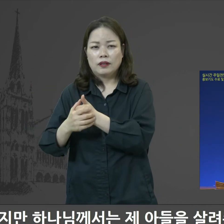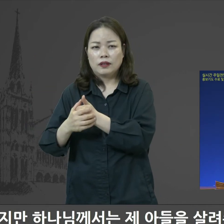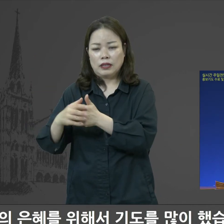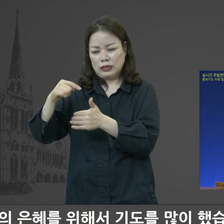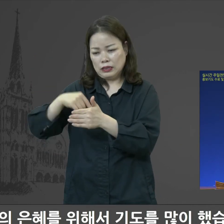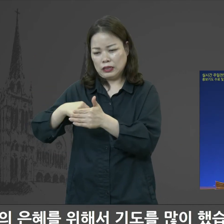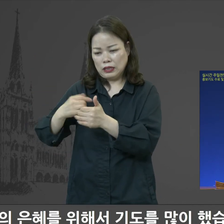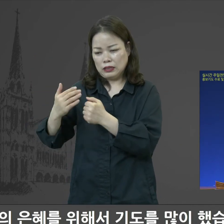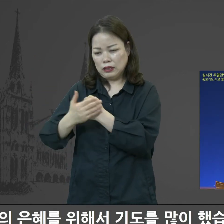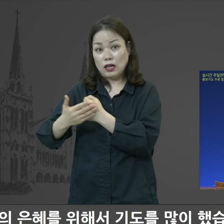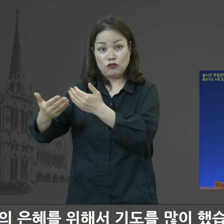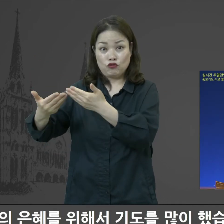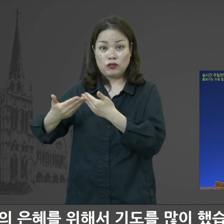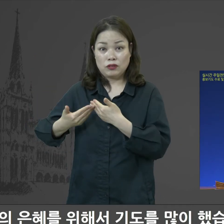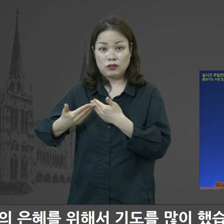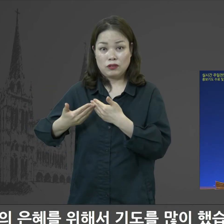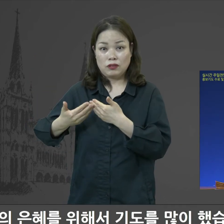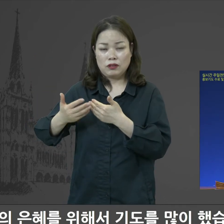내유의 은혜를 주셨습니다.